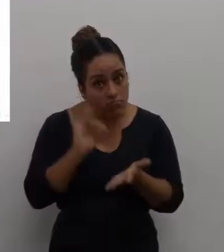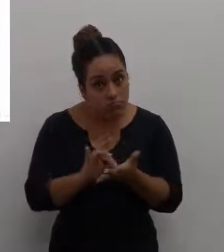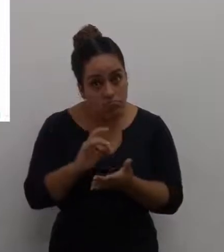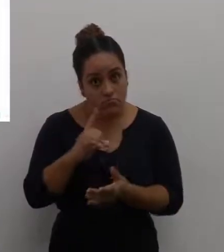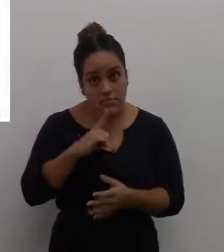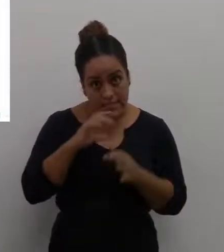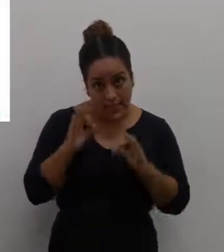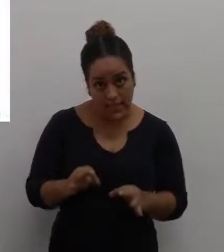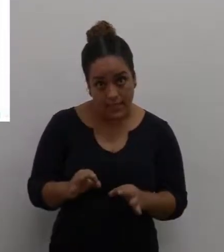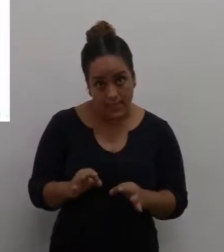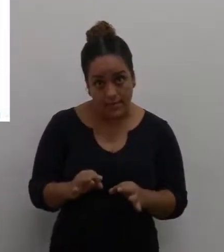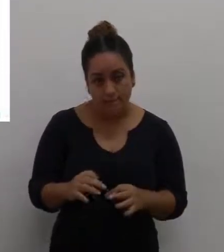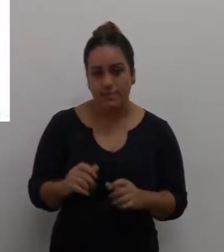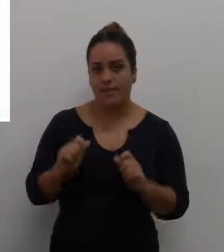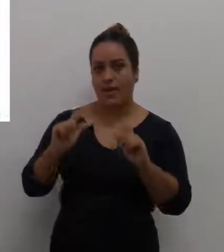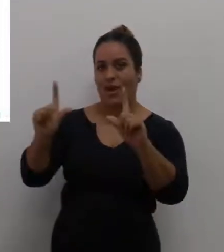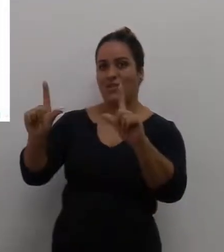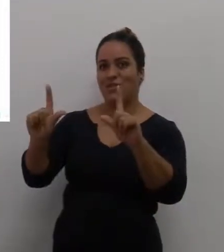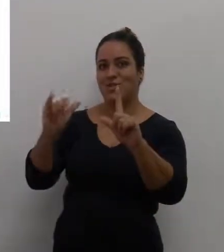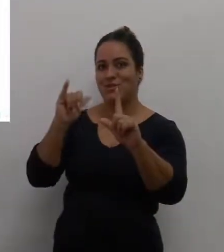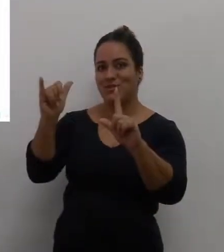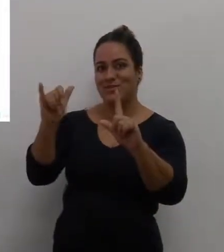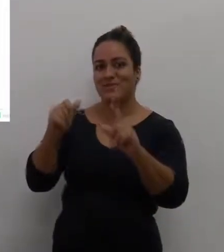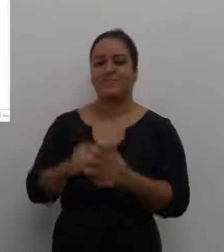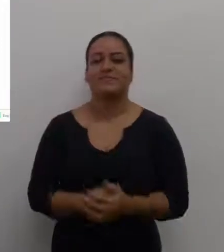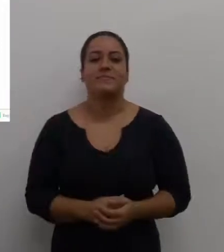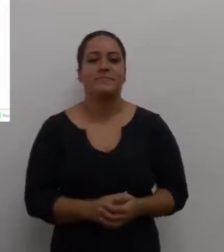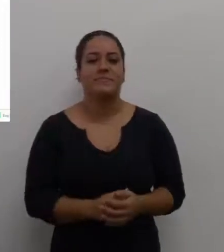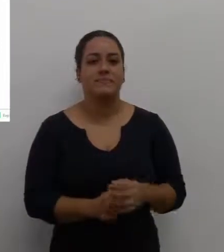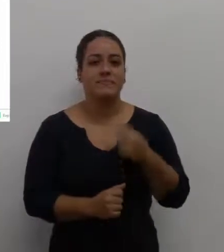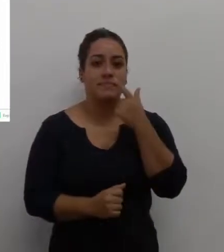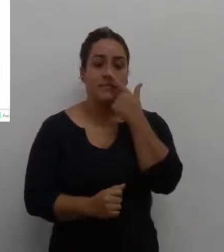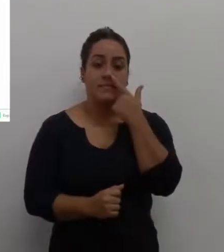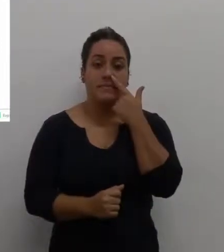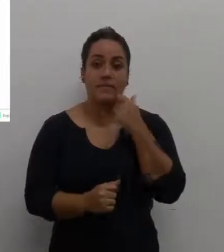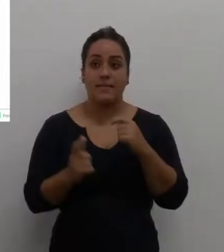mesmo, né? Ok, tá?